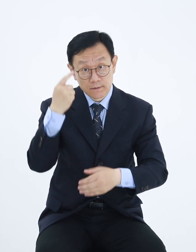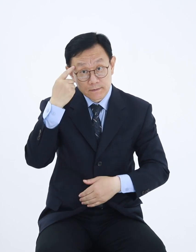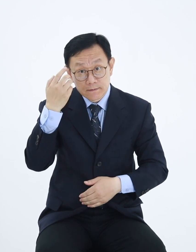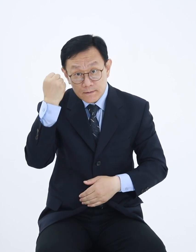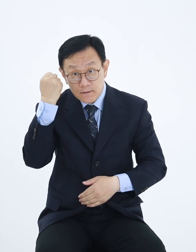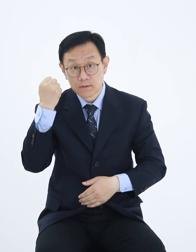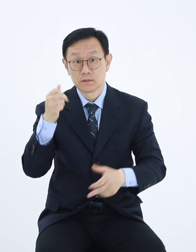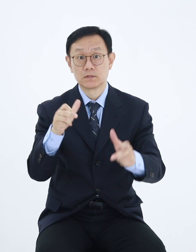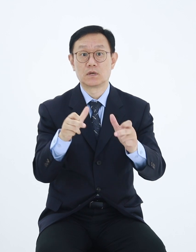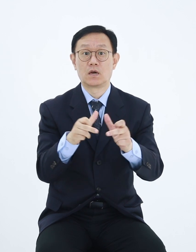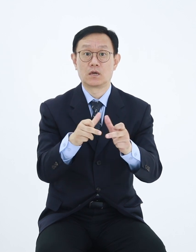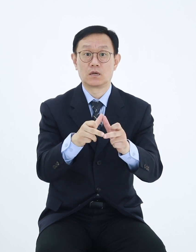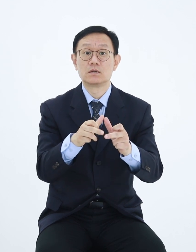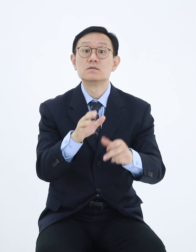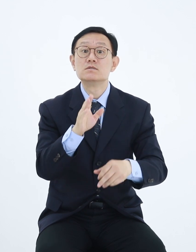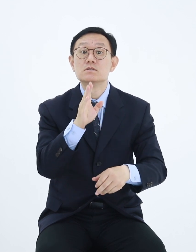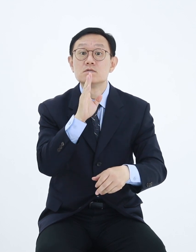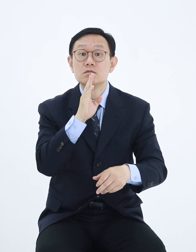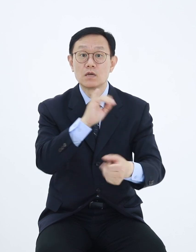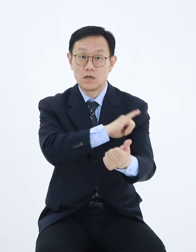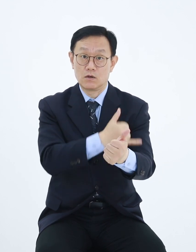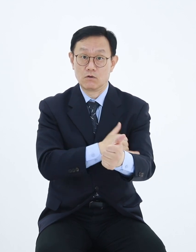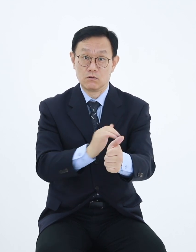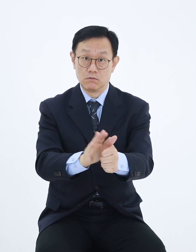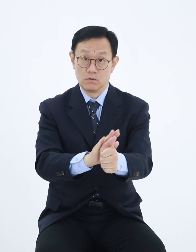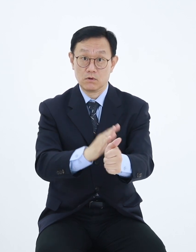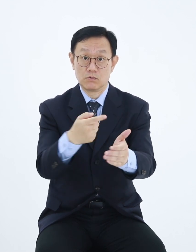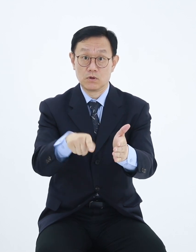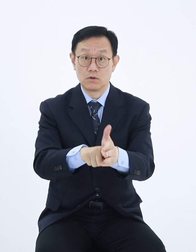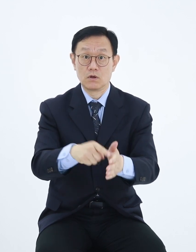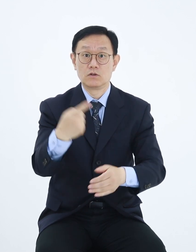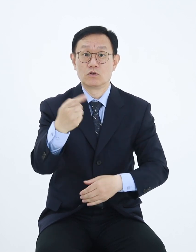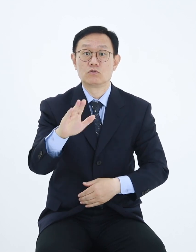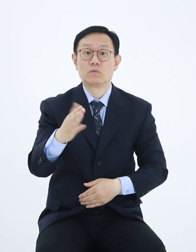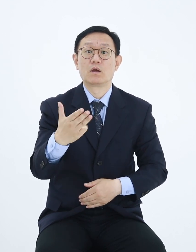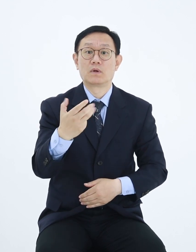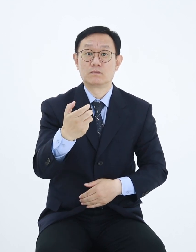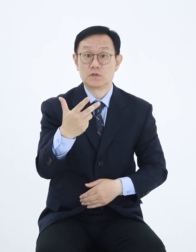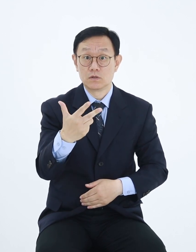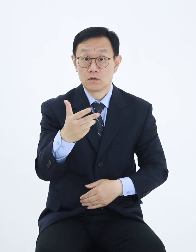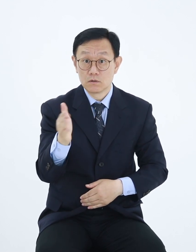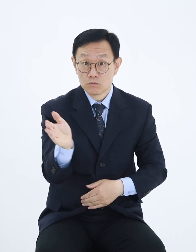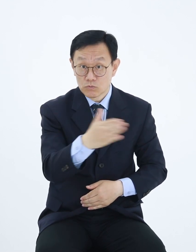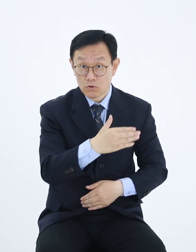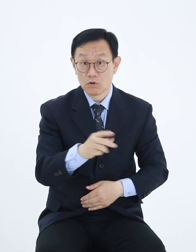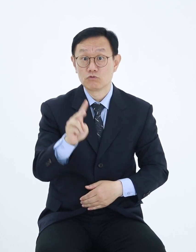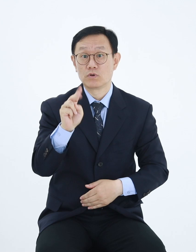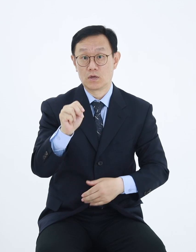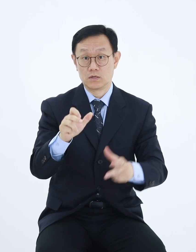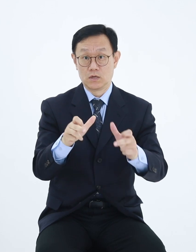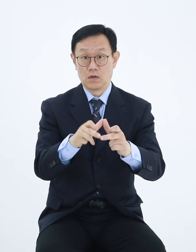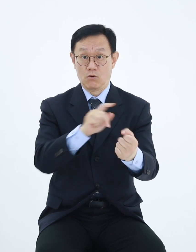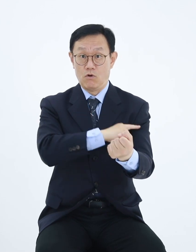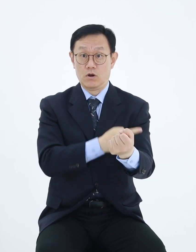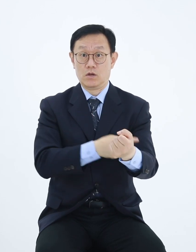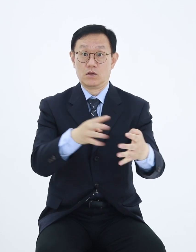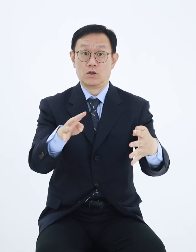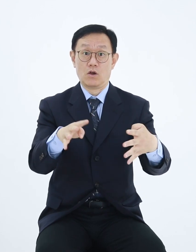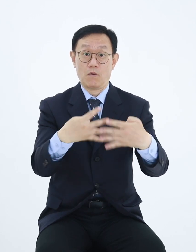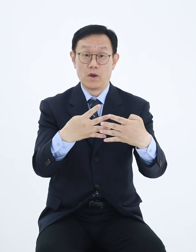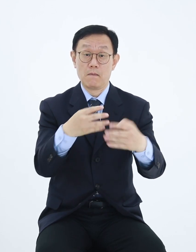속에서 장애인들의 실질적인 인권 보호를 위해 1987년부터 유엔 장애인 권리 협약을 위한